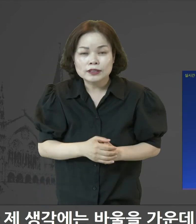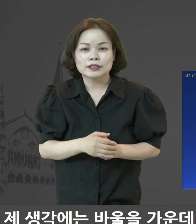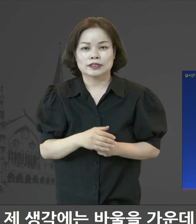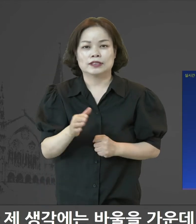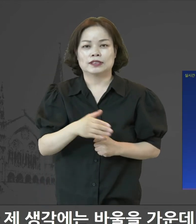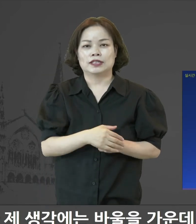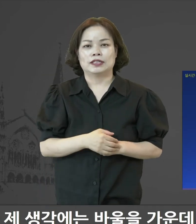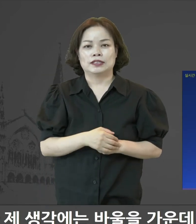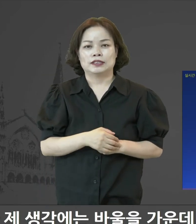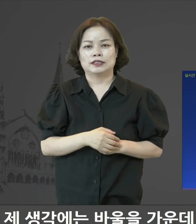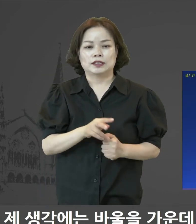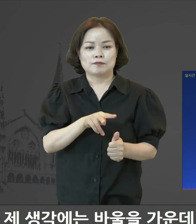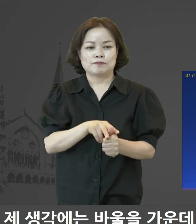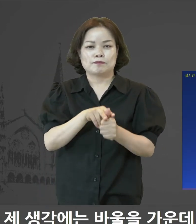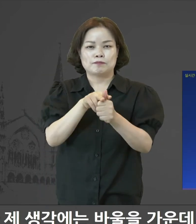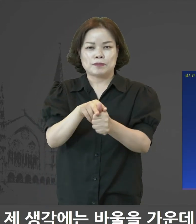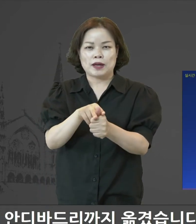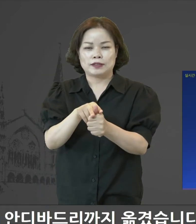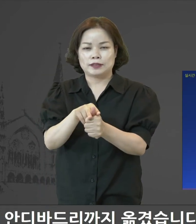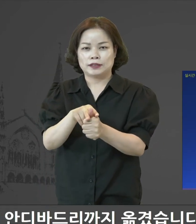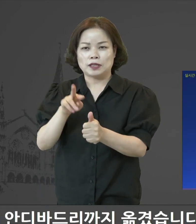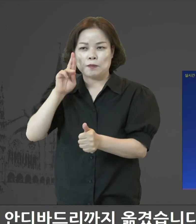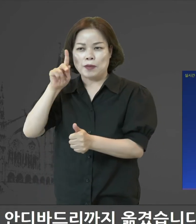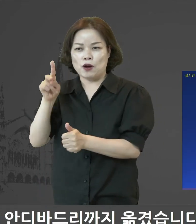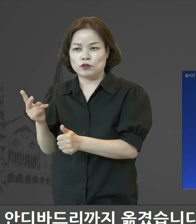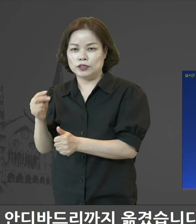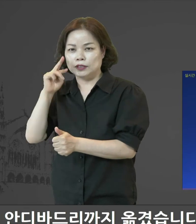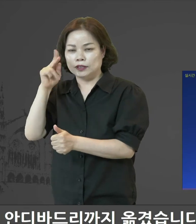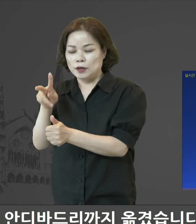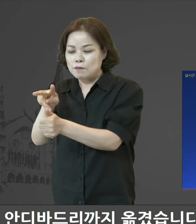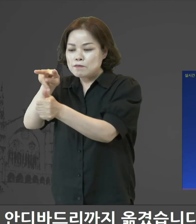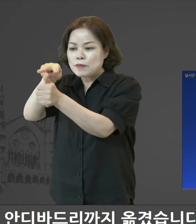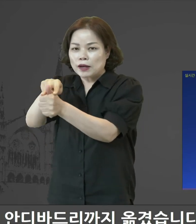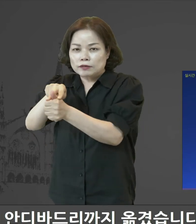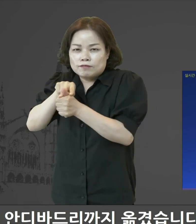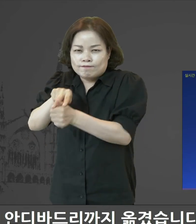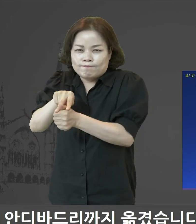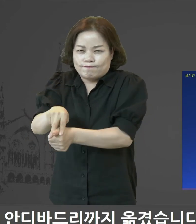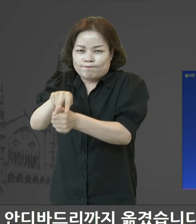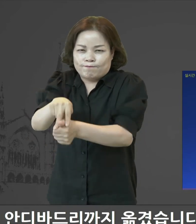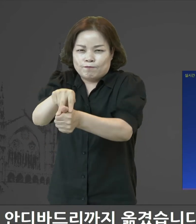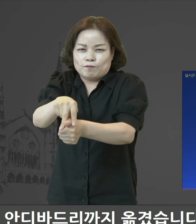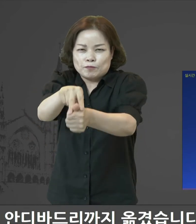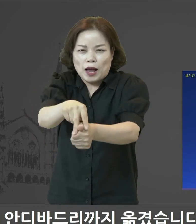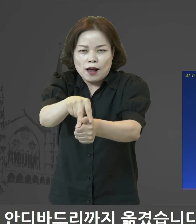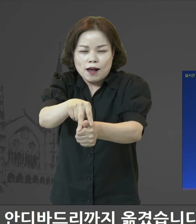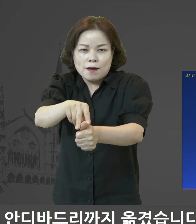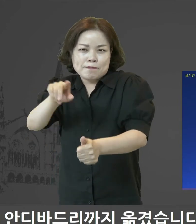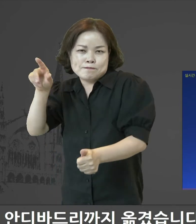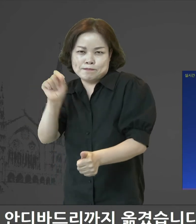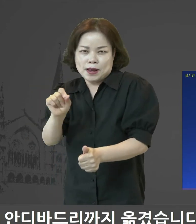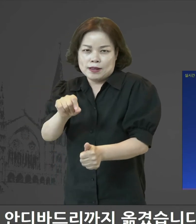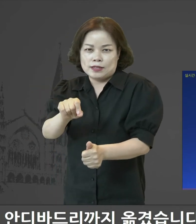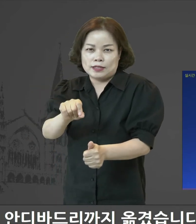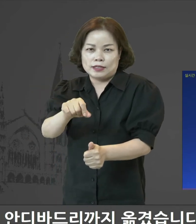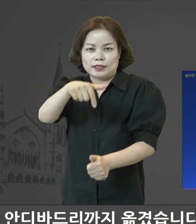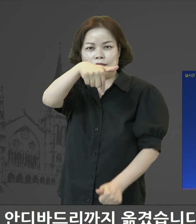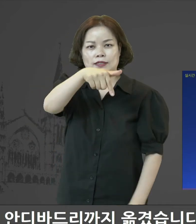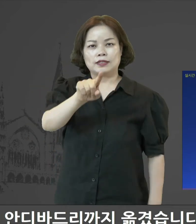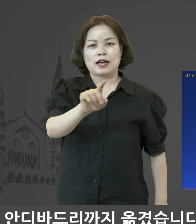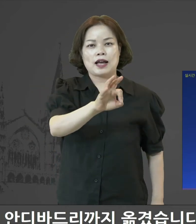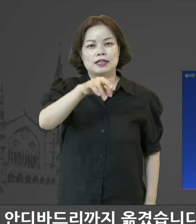이제 기병에 의해서 말을 갈아타서 이제 빠른 속도로 가이사라까지 이동시키는, 그러니까 아주 치밀한 계획이죠.